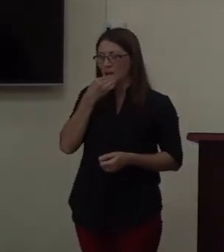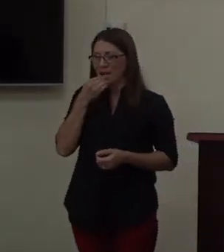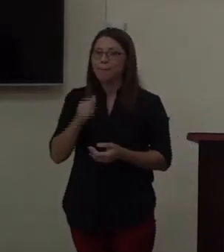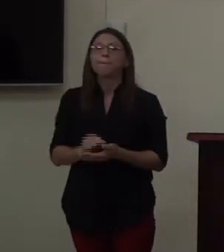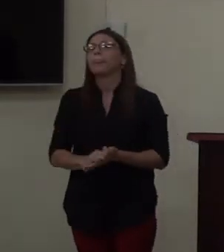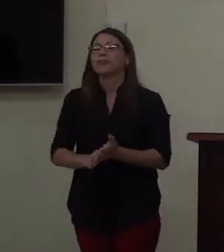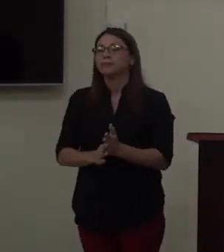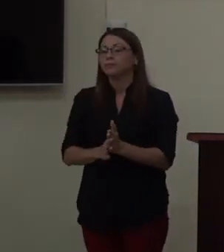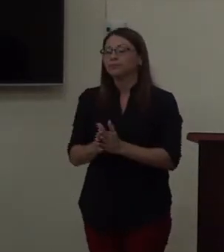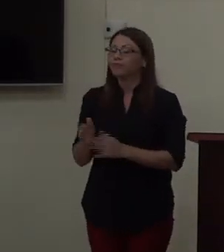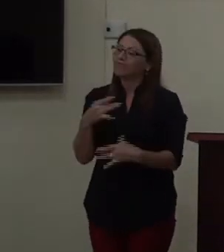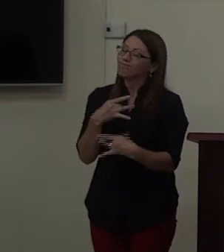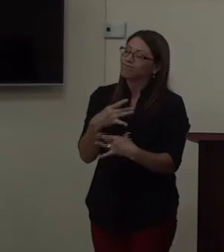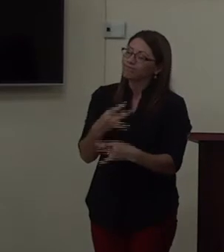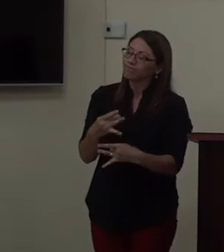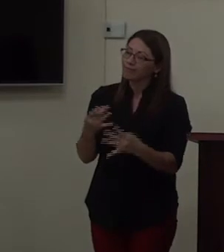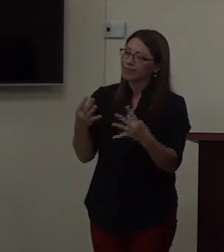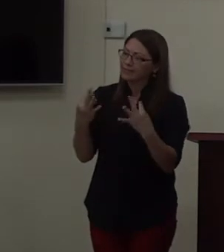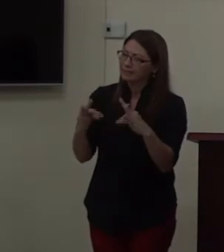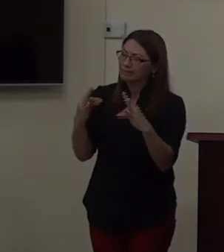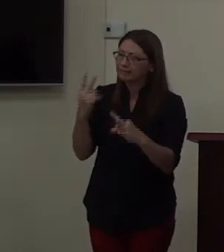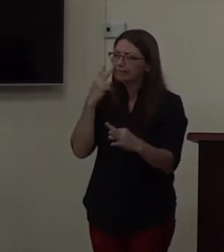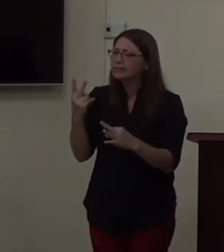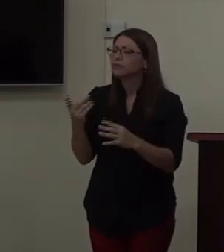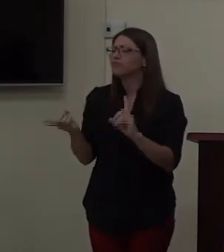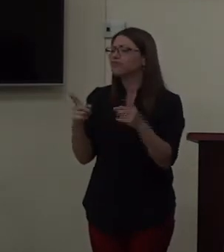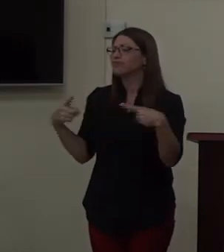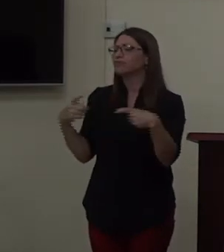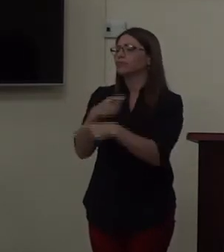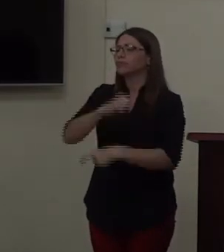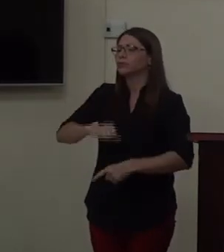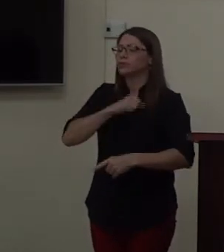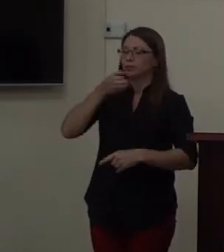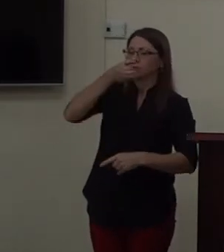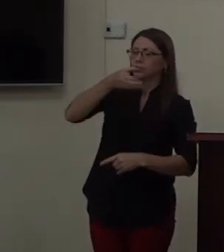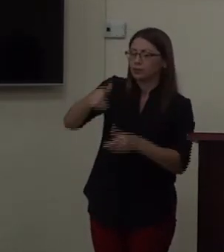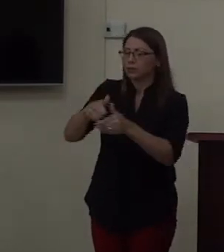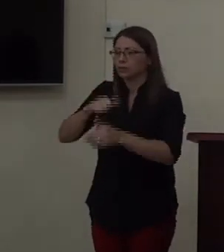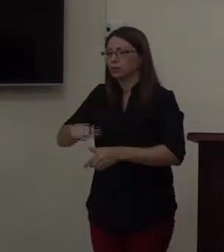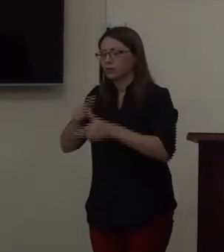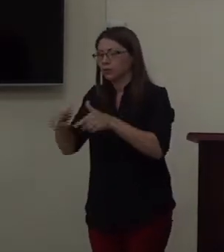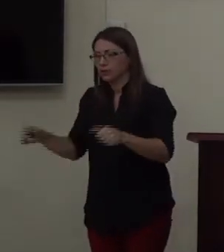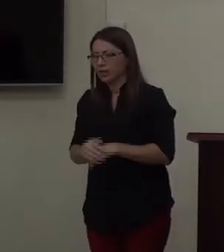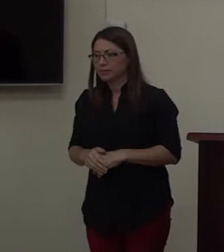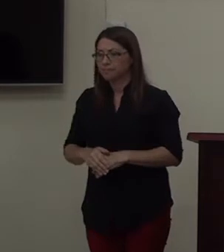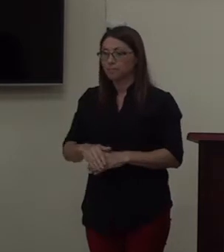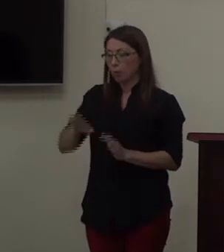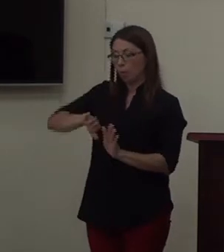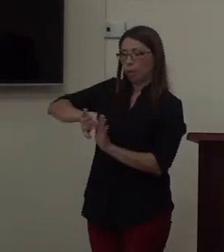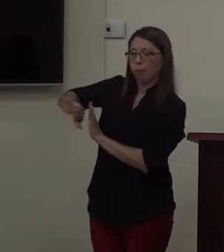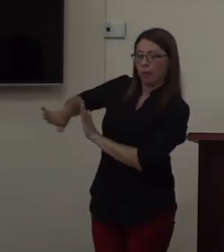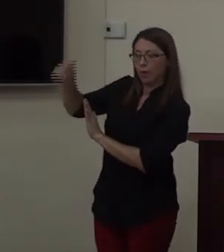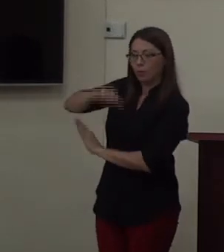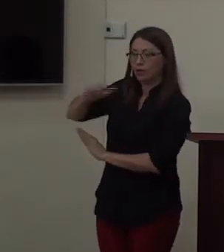con detalle tratar de ver cuál es esa complejidad de las autoridades culturales y lingüísticas. Dejo por fuera las autoridades